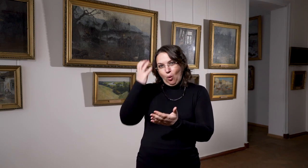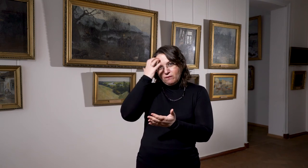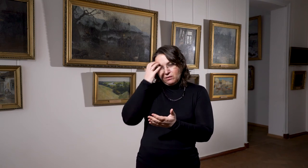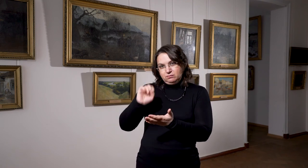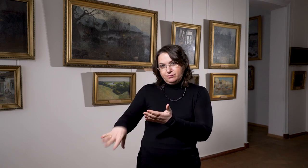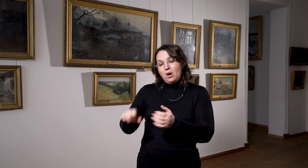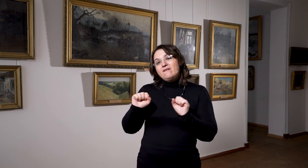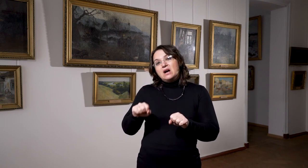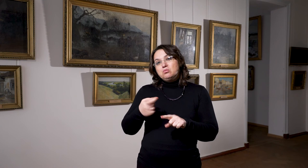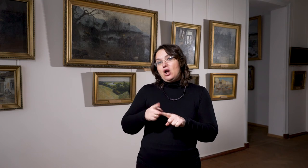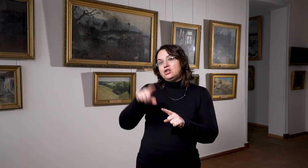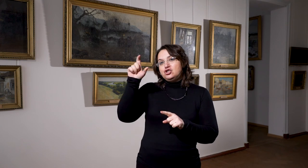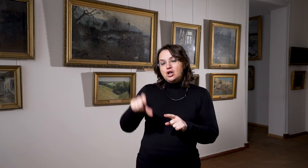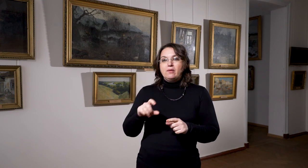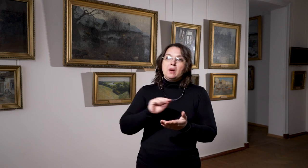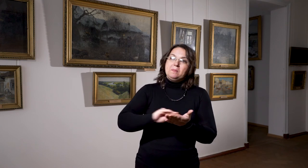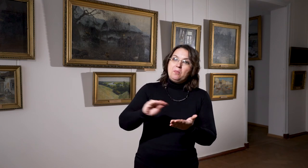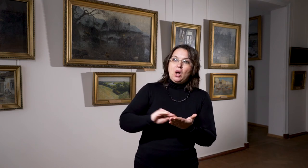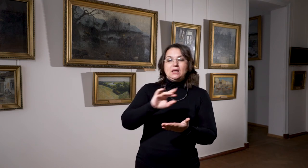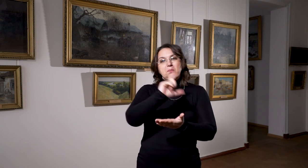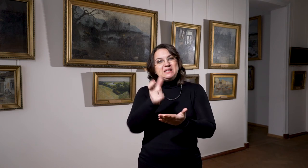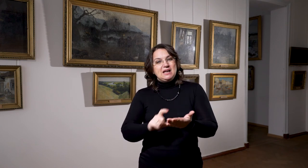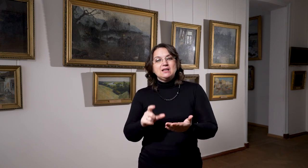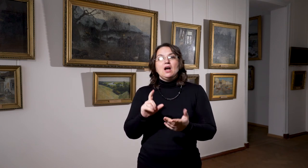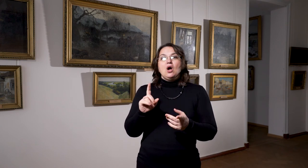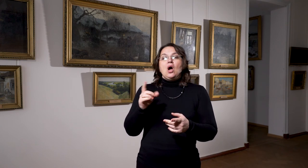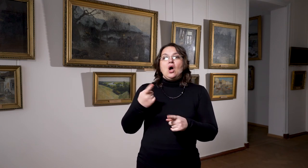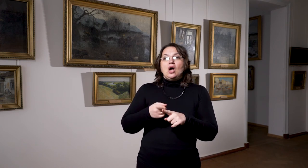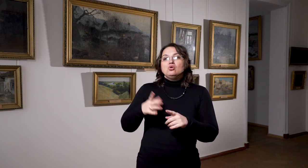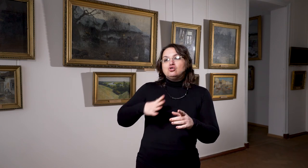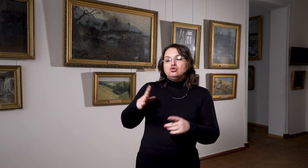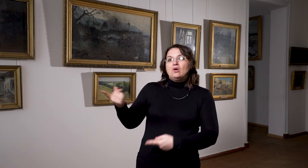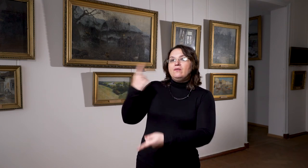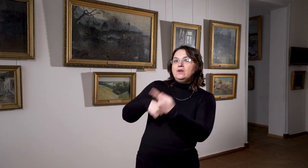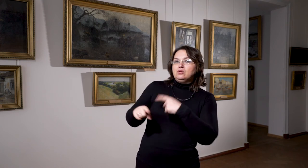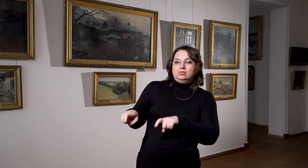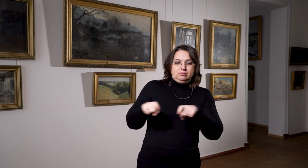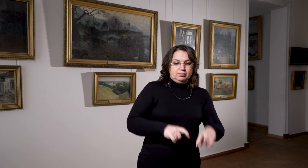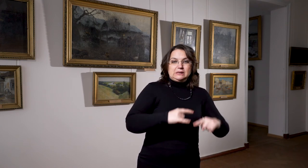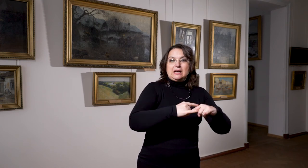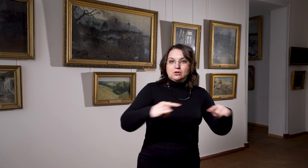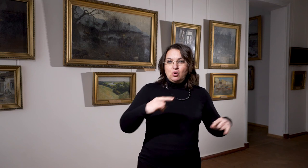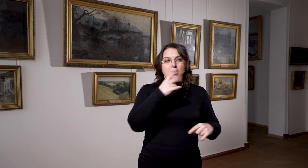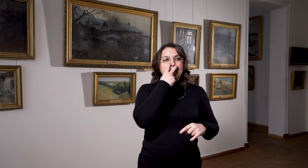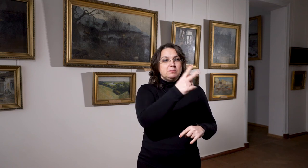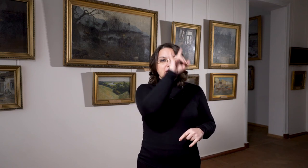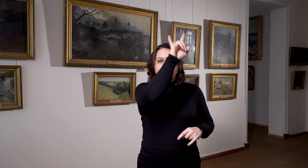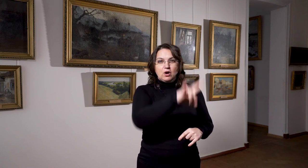заснеженные крыши домов и вновь ощутить необычайное вдохновение, свойственное творческим людям. Вы